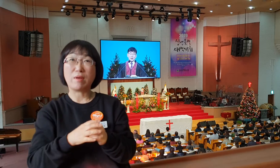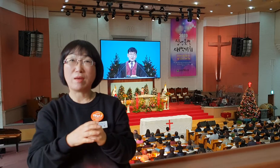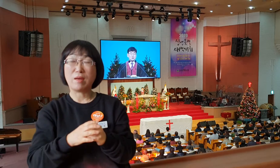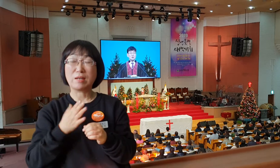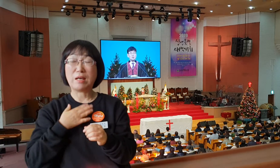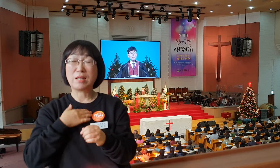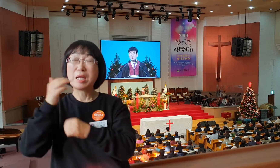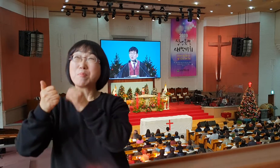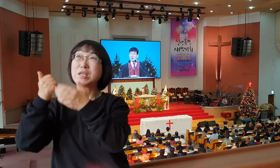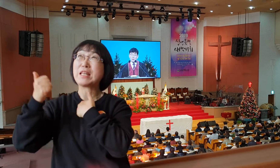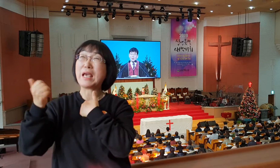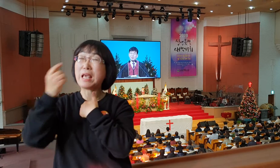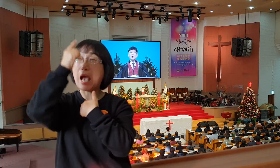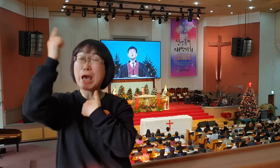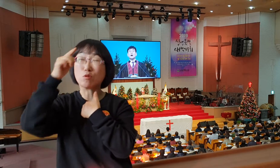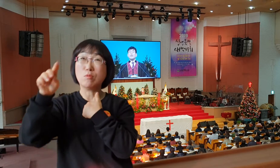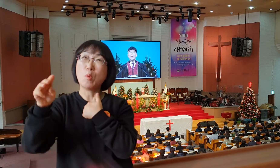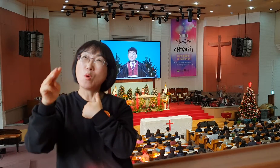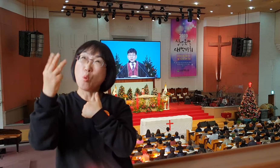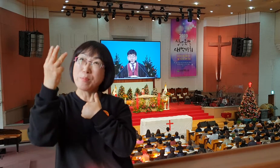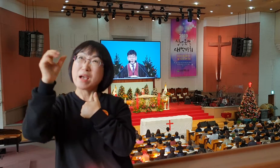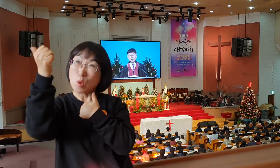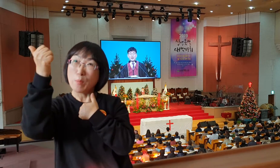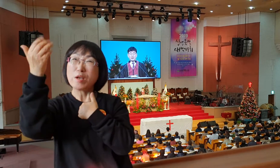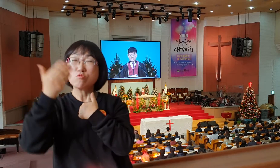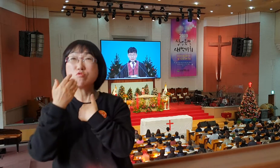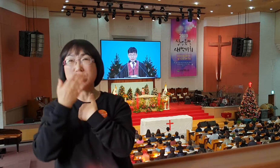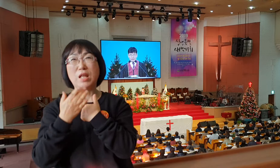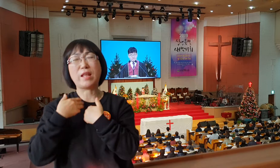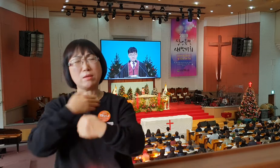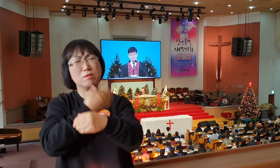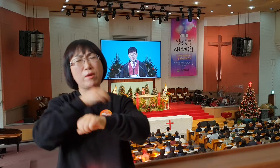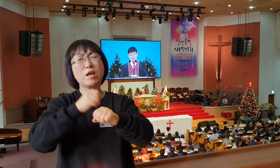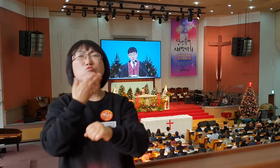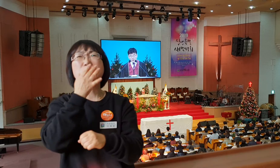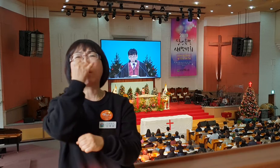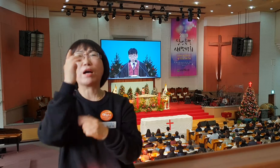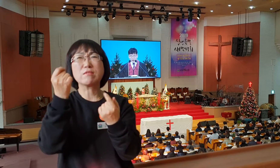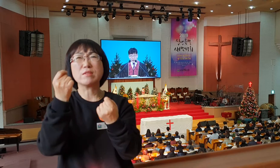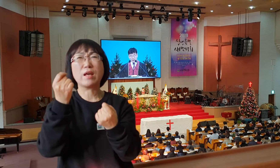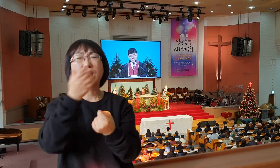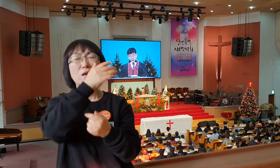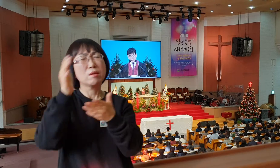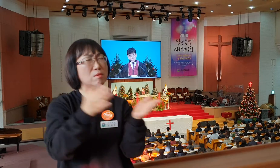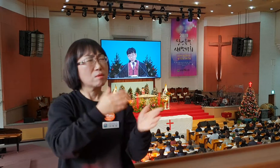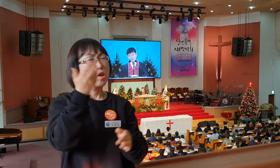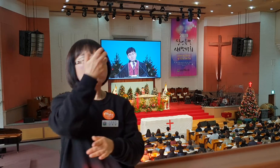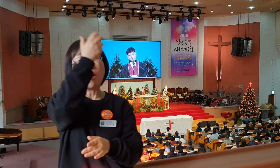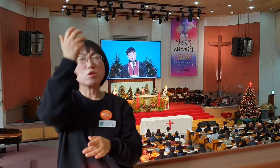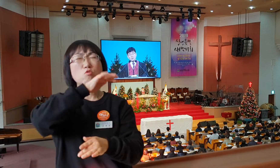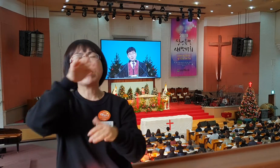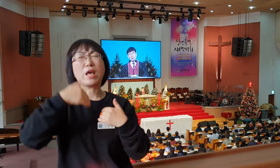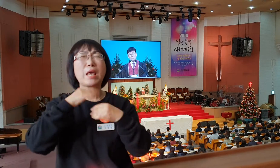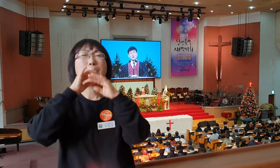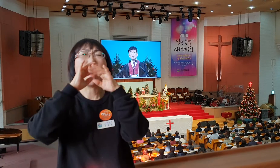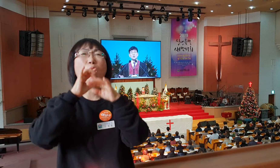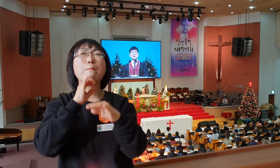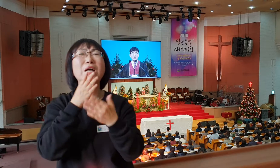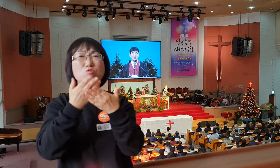300 쯤 주실 수도 있어요 그러면 뭔가 내가 능력 을 할 것 같은데 성령 우리에게 방언 하십니다 하십니다